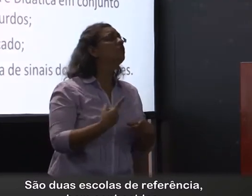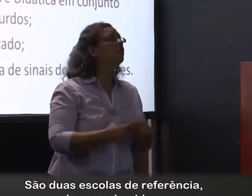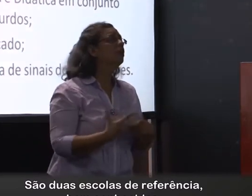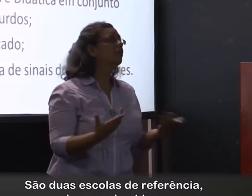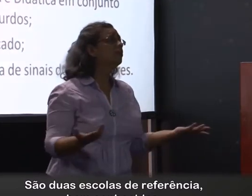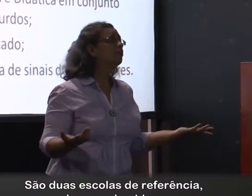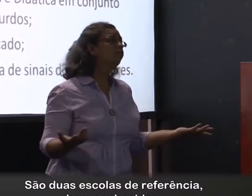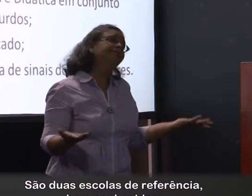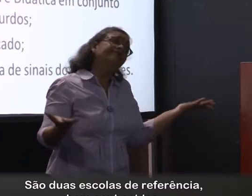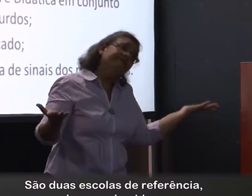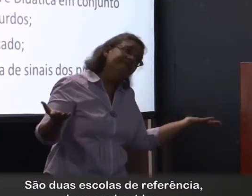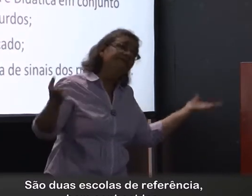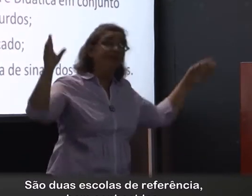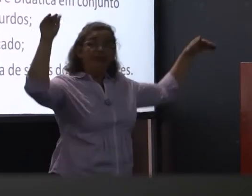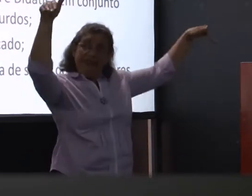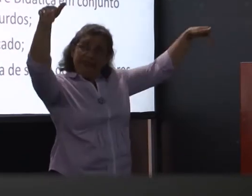referência bem conhecidas.